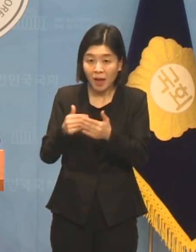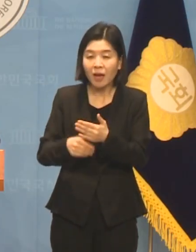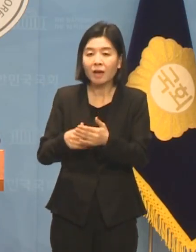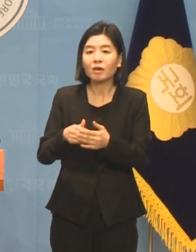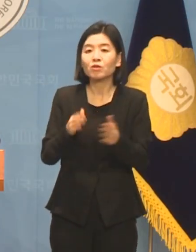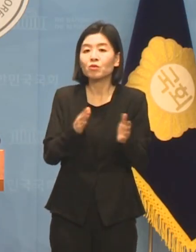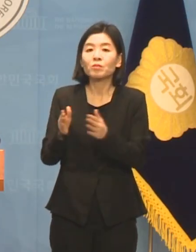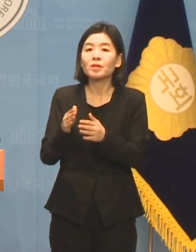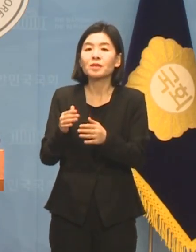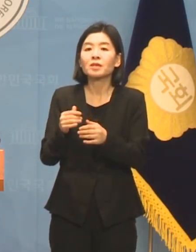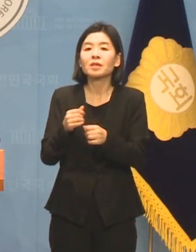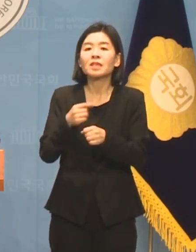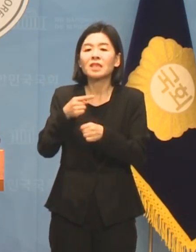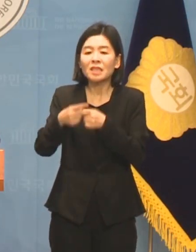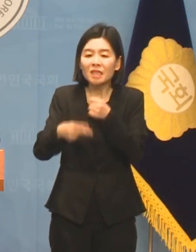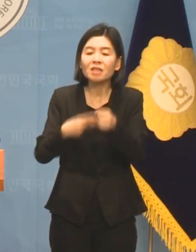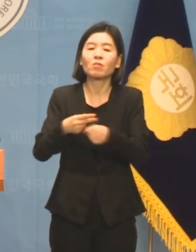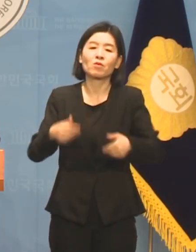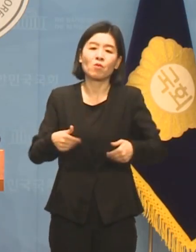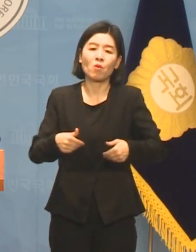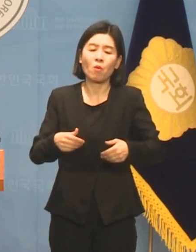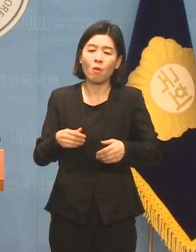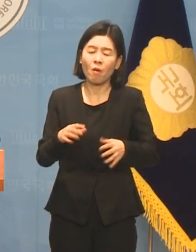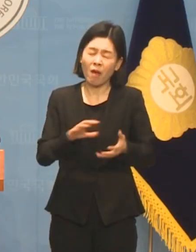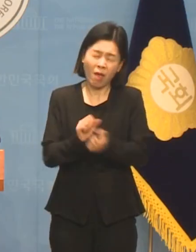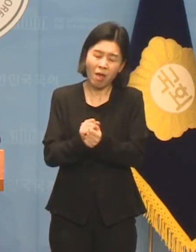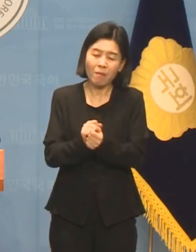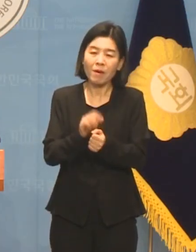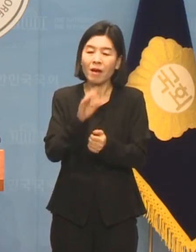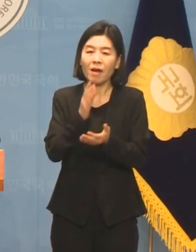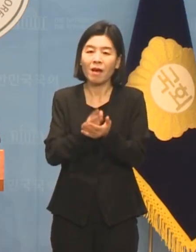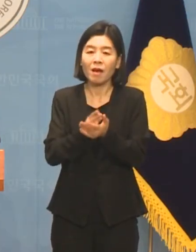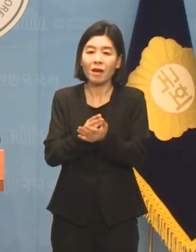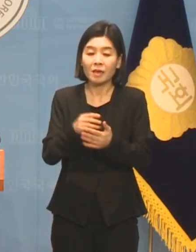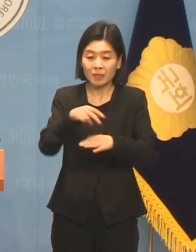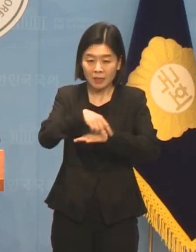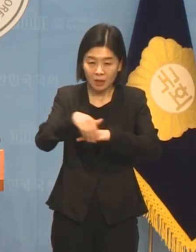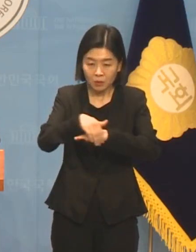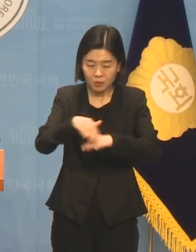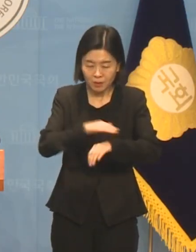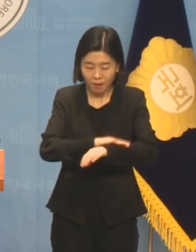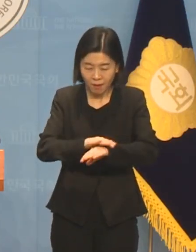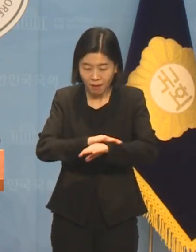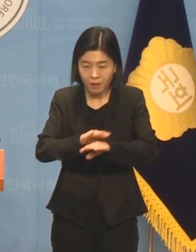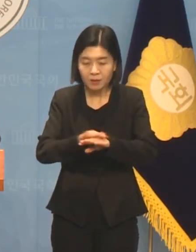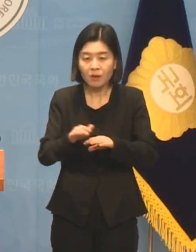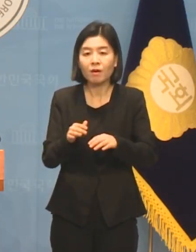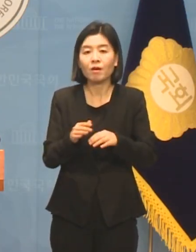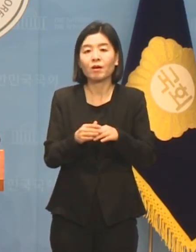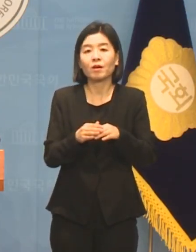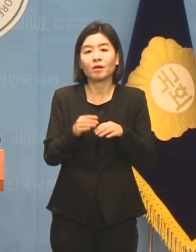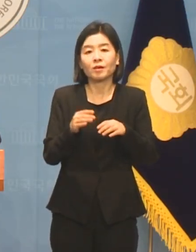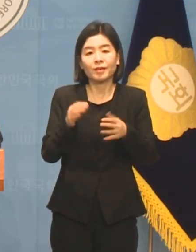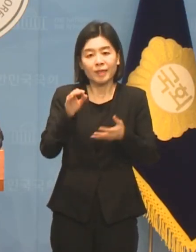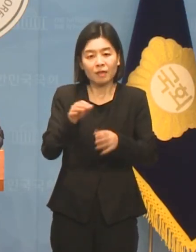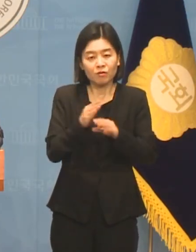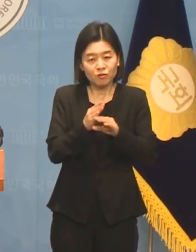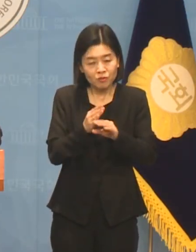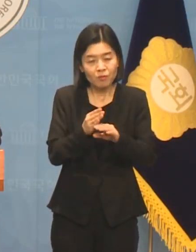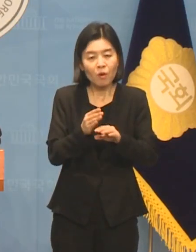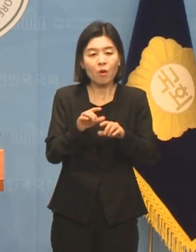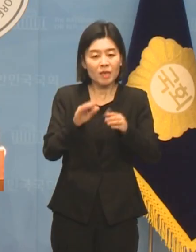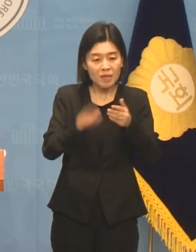이렇게 졸속으로 추진할 일이 아닙니다. 제도 설계를 정교하게 해서 중산층 이하에게도 혜택이 가도록 해야